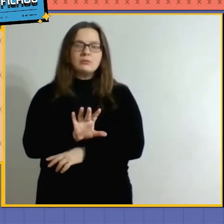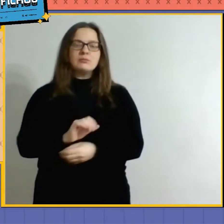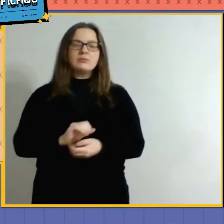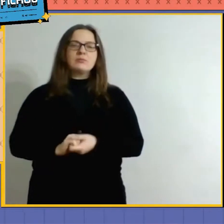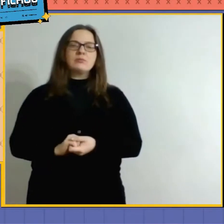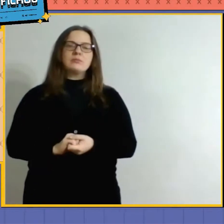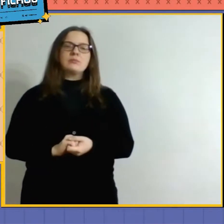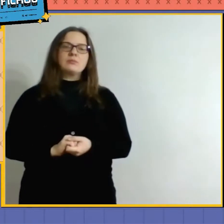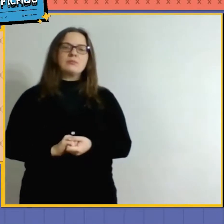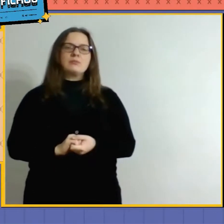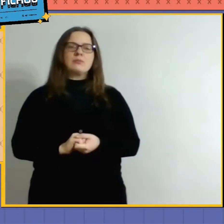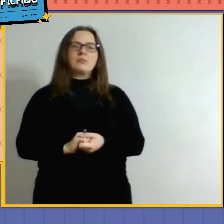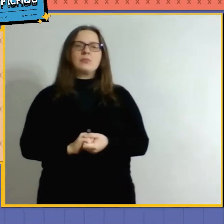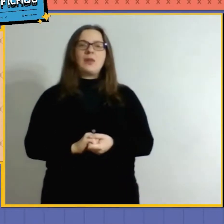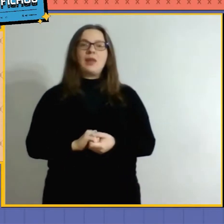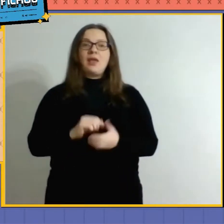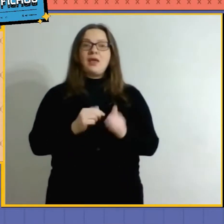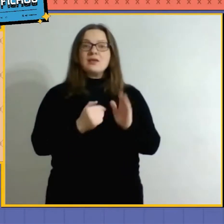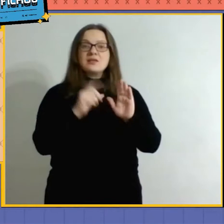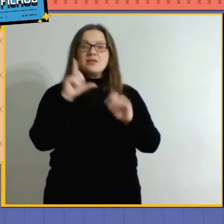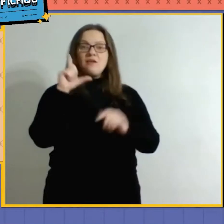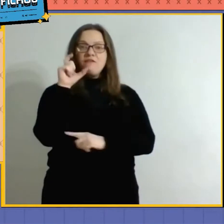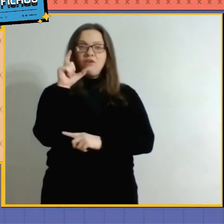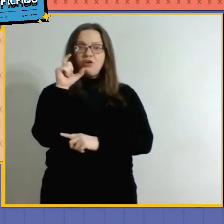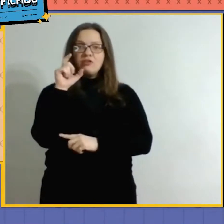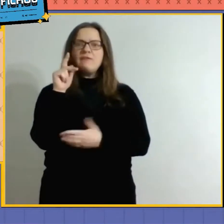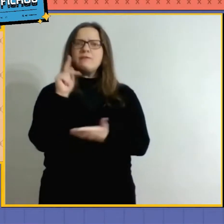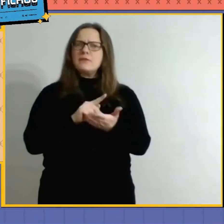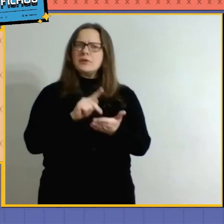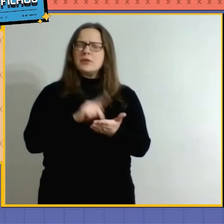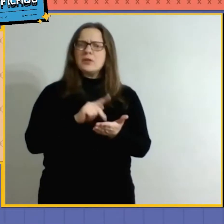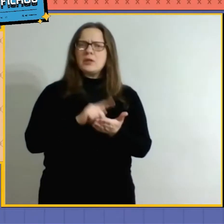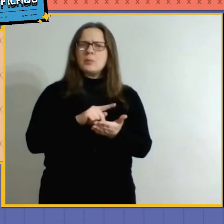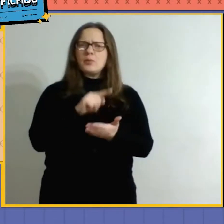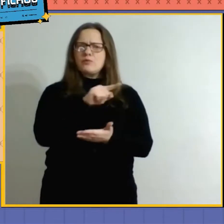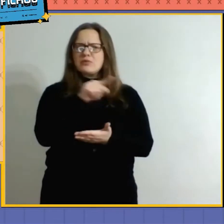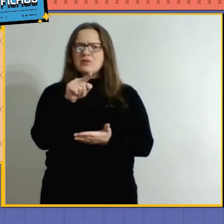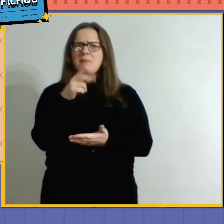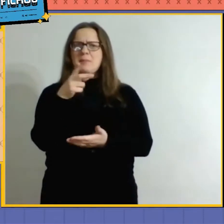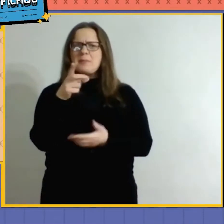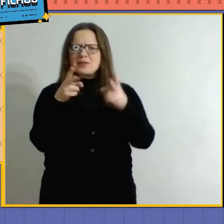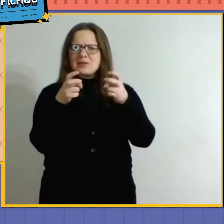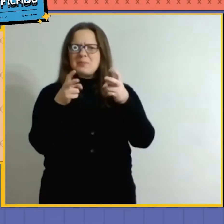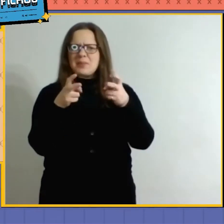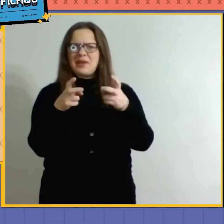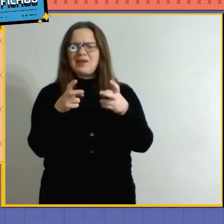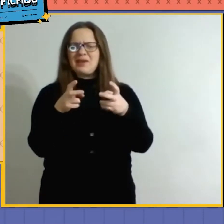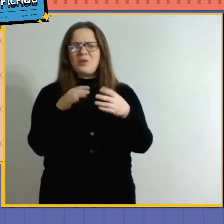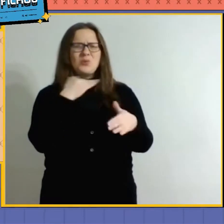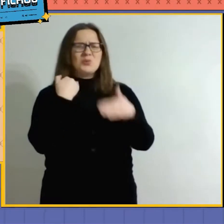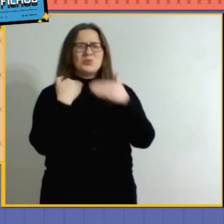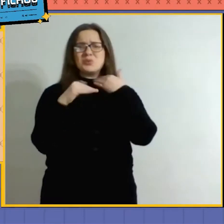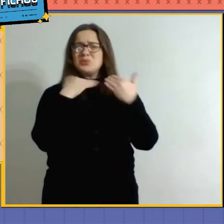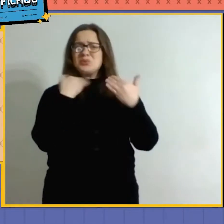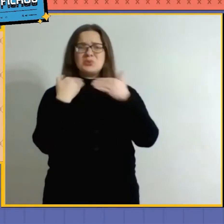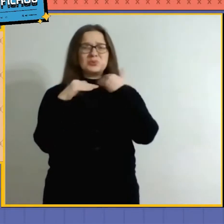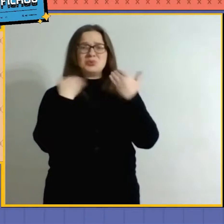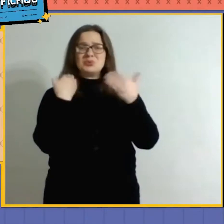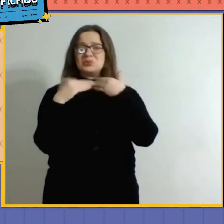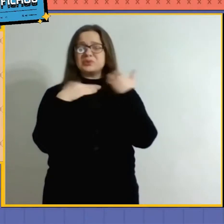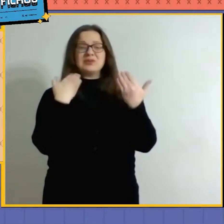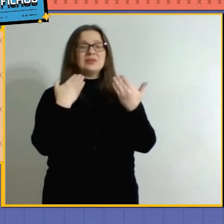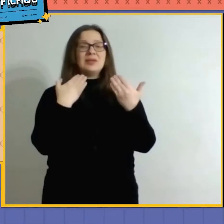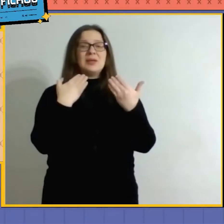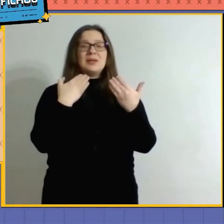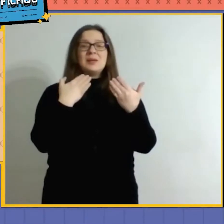essa aqui é uma foto real onde vocês podem ver a devastação se vê que aqui ó as bombas já tinham destruído todas as árvores que tinha ali